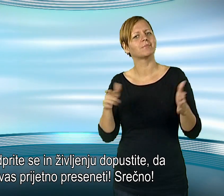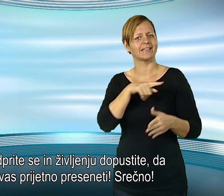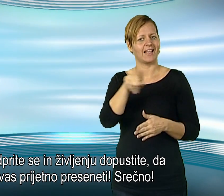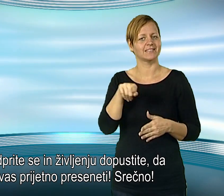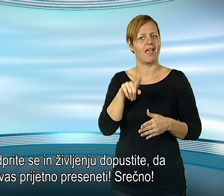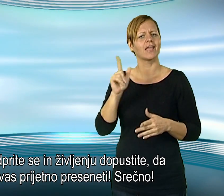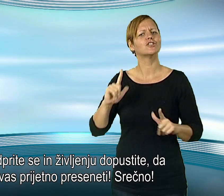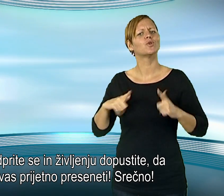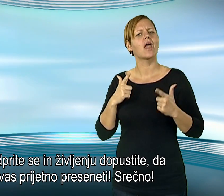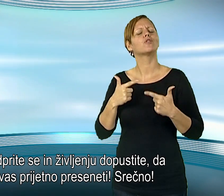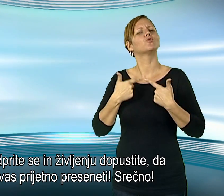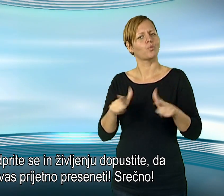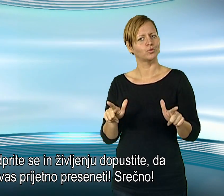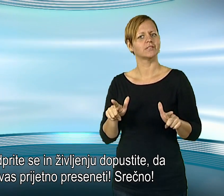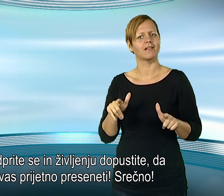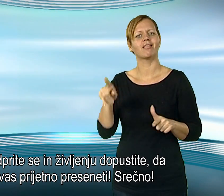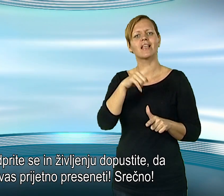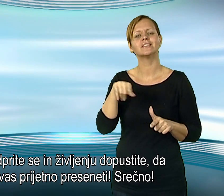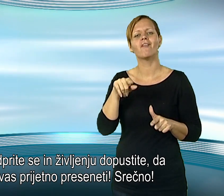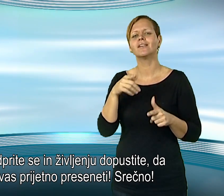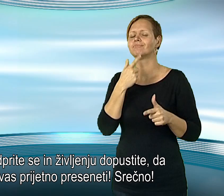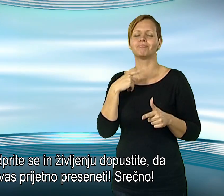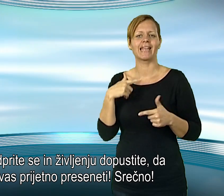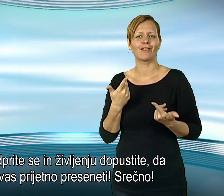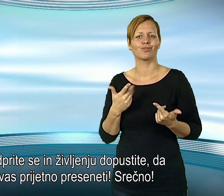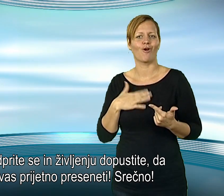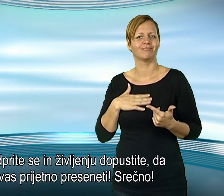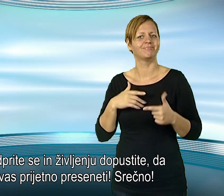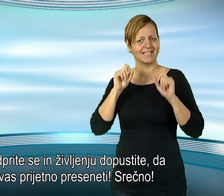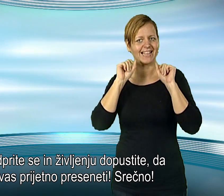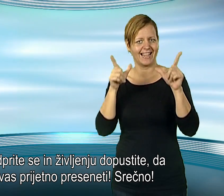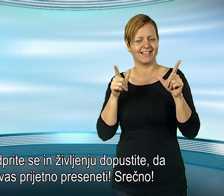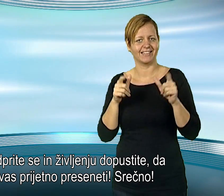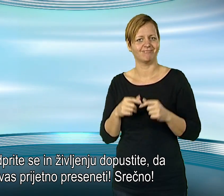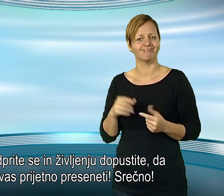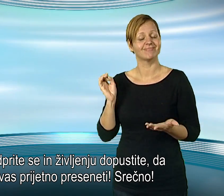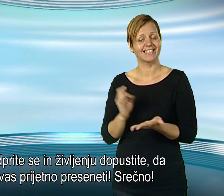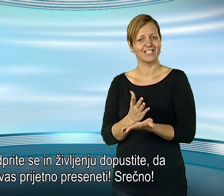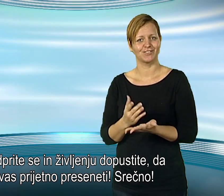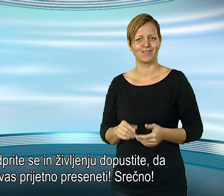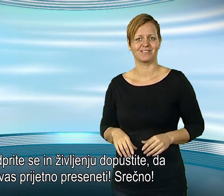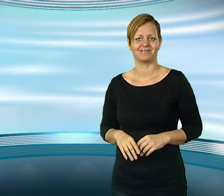Odprite se in življenju dopustite, da vas prijetno preseneti. Srečno!